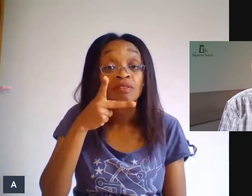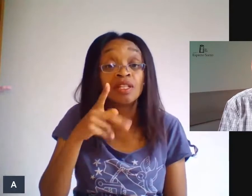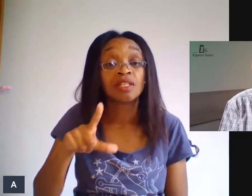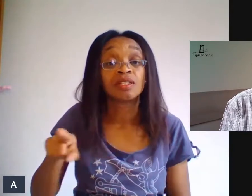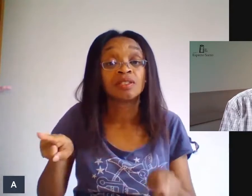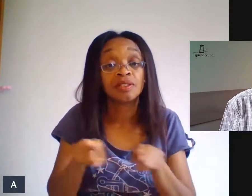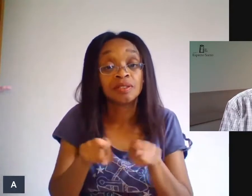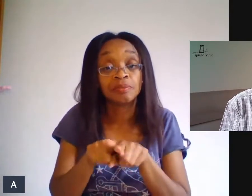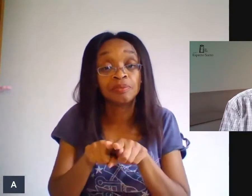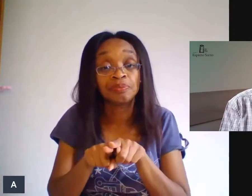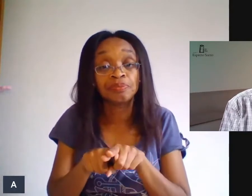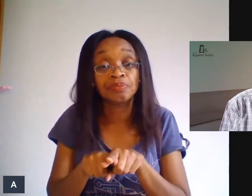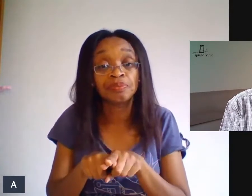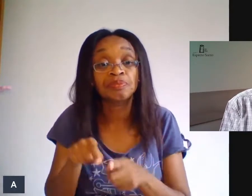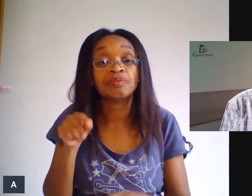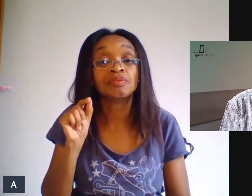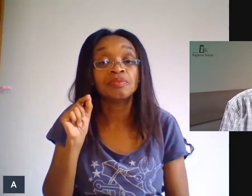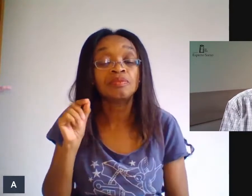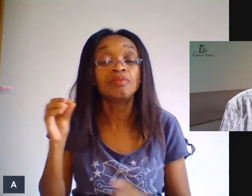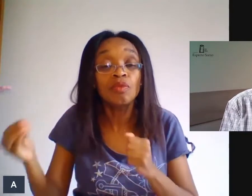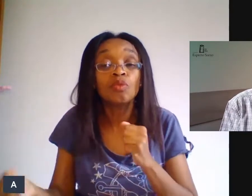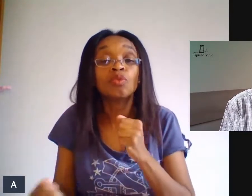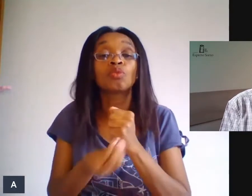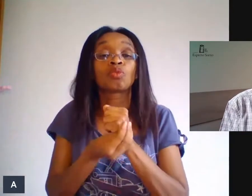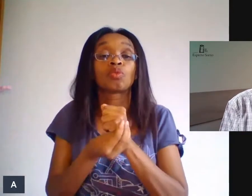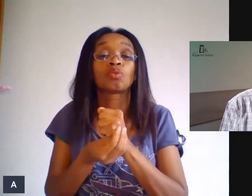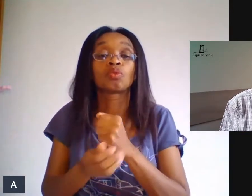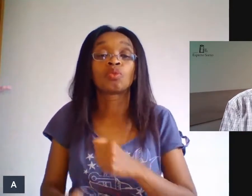fazendo um acréscimo aí,